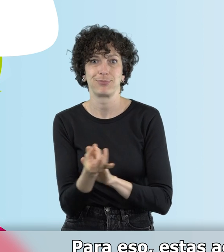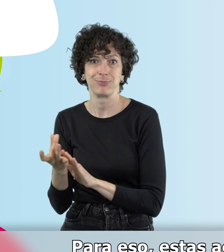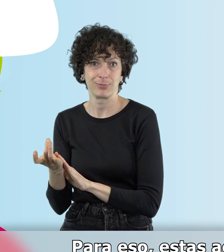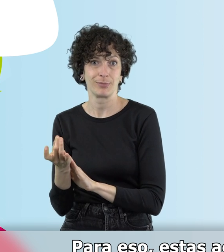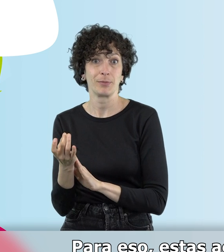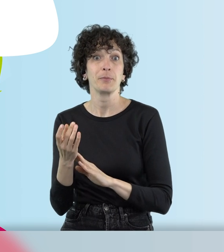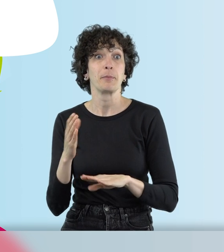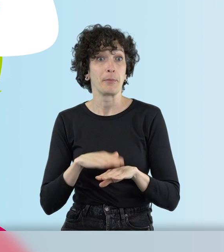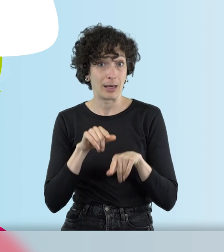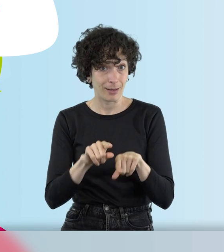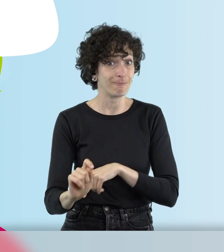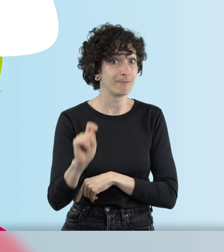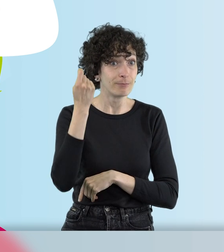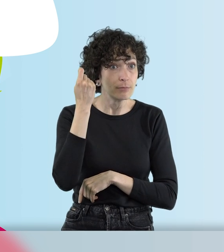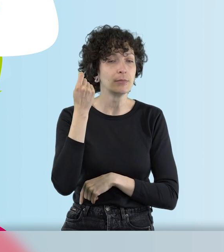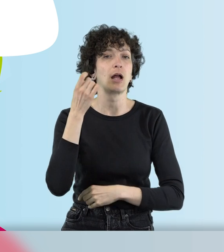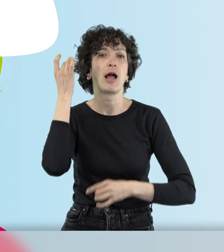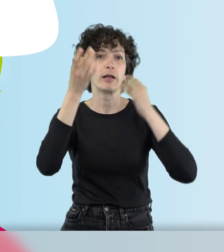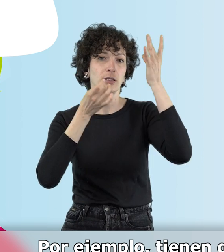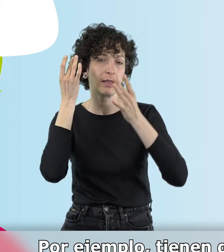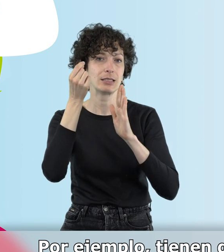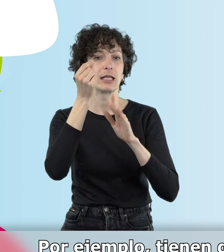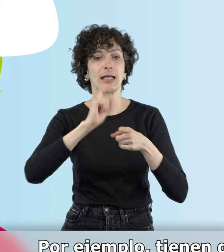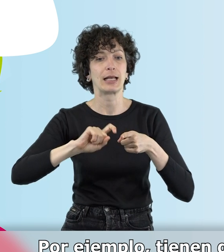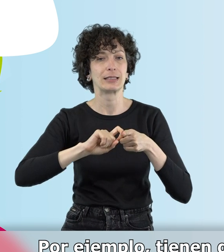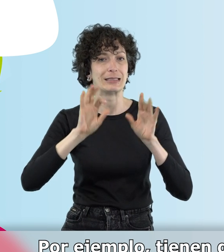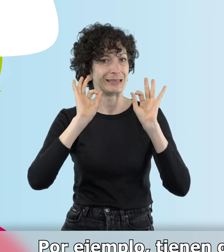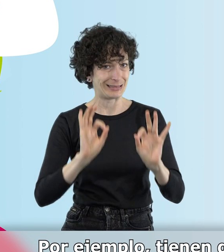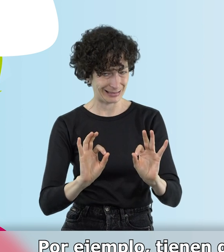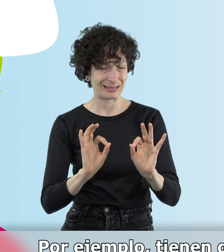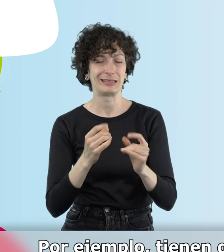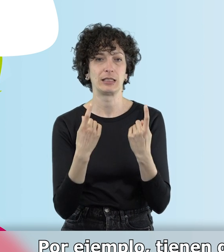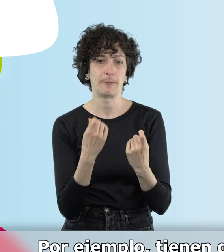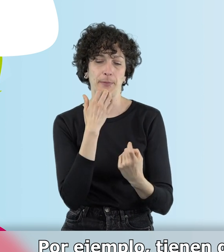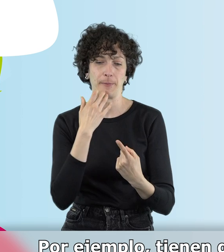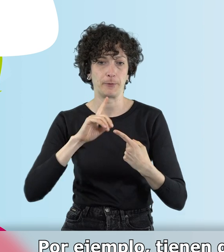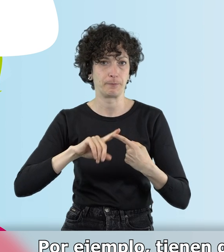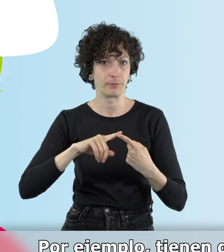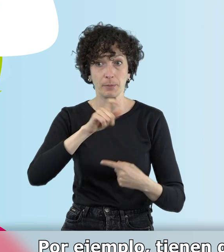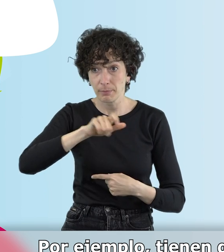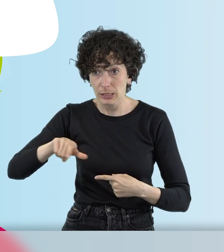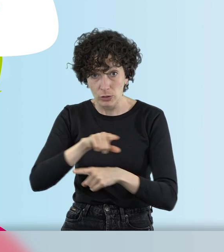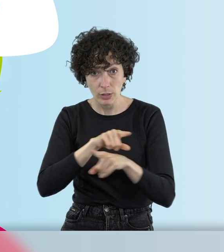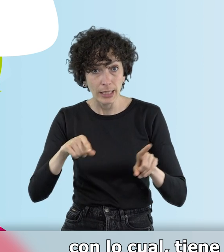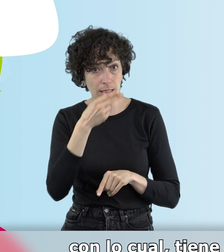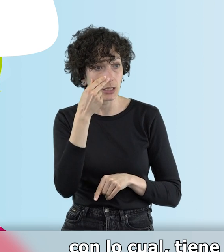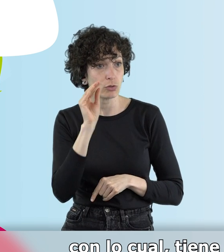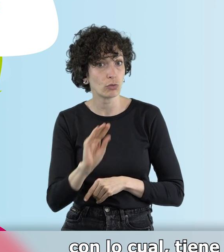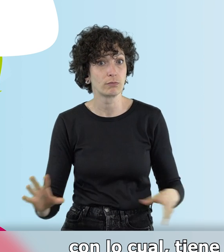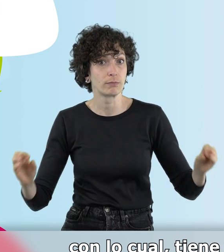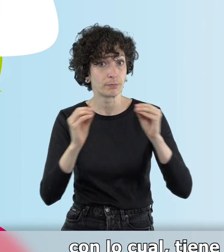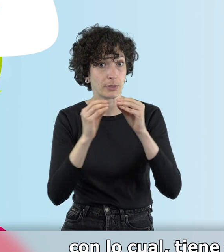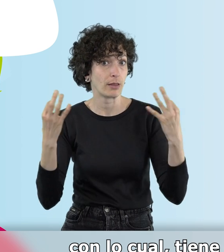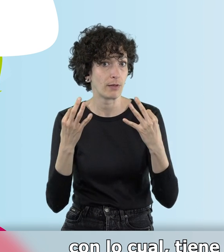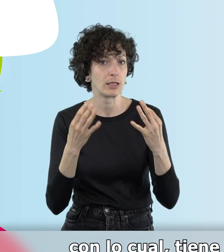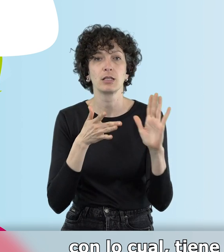estas actividades tienen que tener una serie de características. Por ejemplo, tienen que responder a los intereses de las personas, por lo